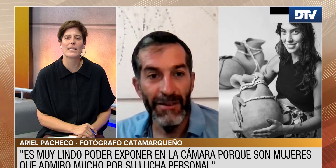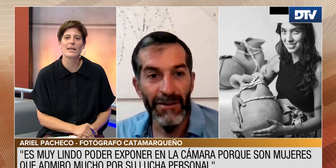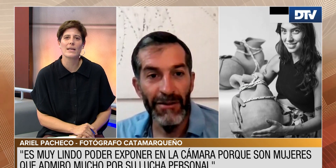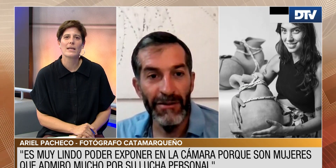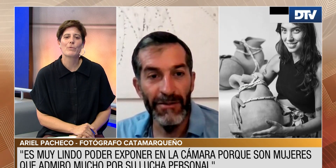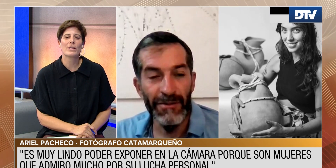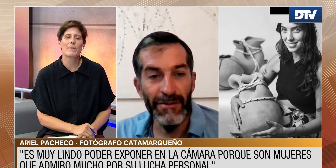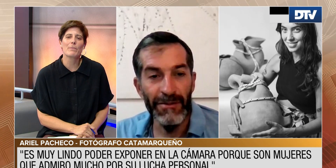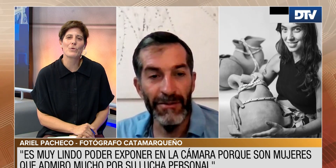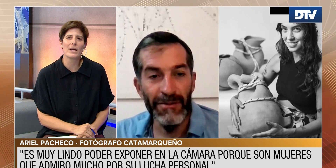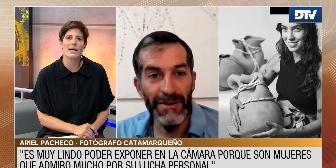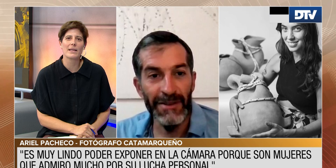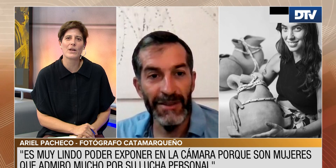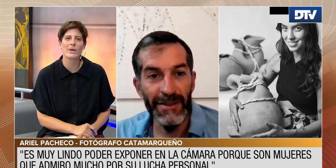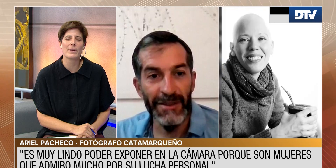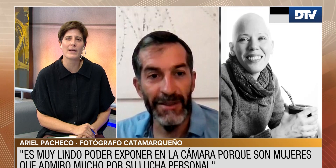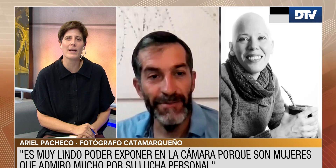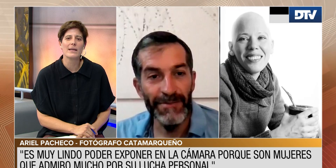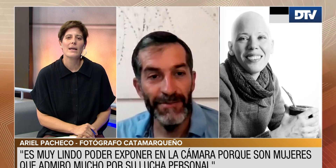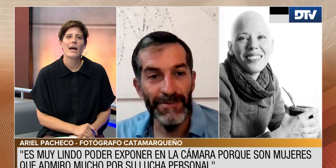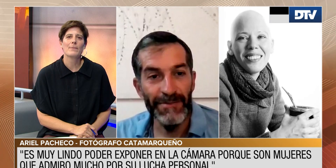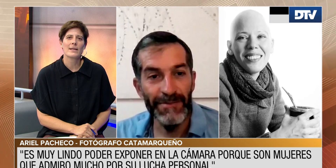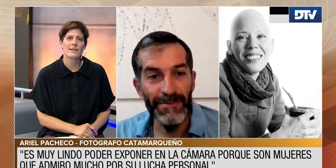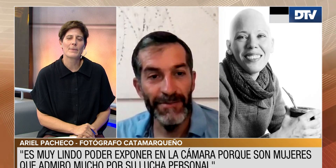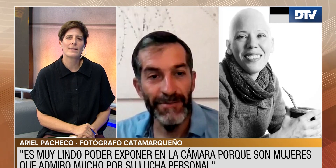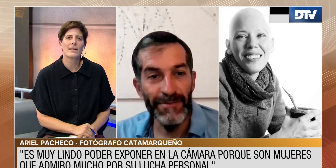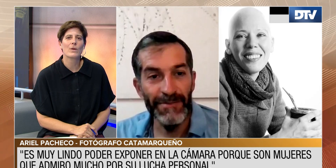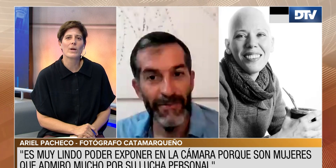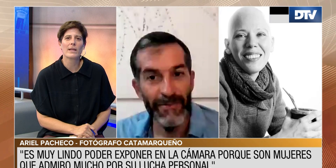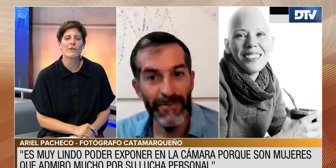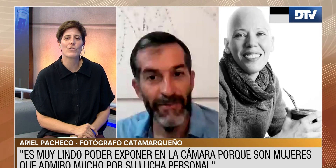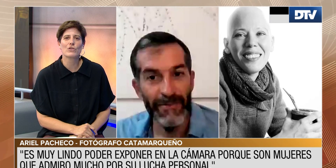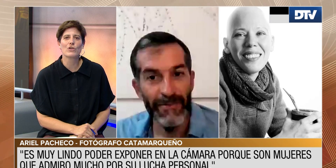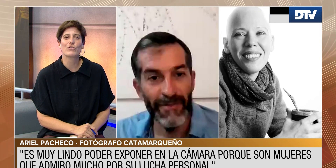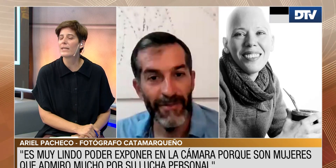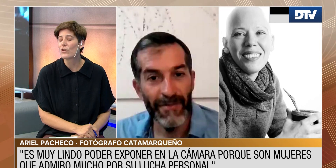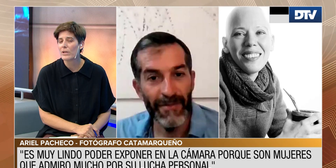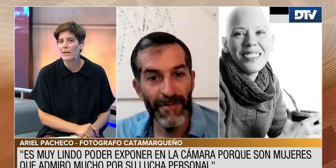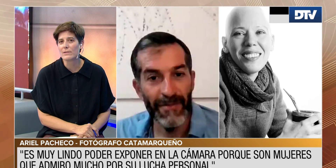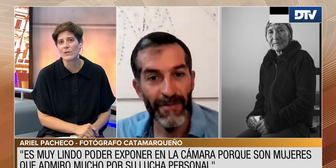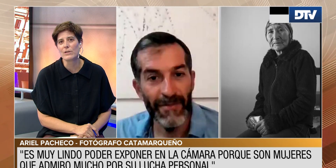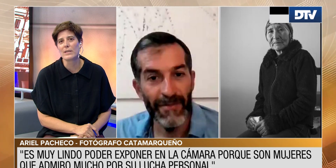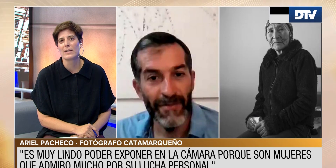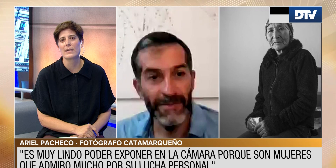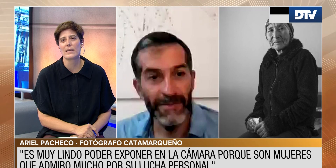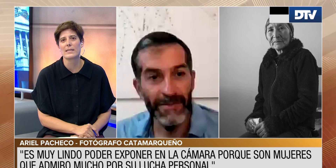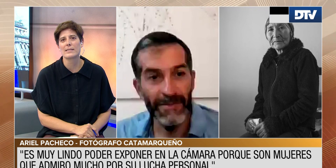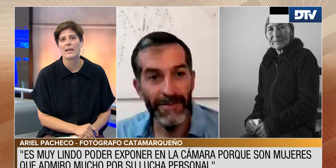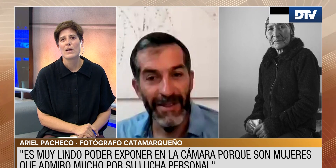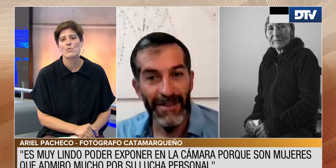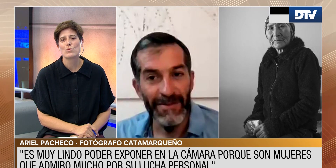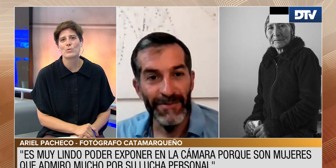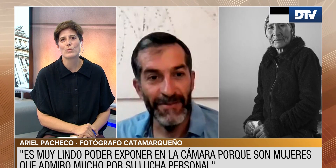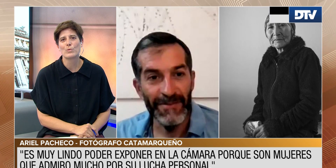fotoperiodismo, que bueno, también busca de alguna manera, a partir del lenguaje de la foto, contar historias, ¿no? Que